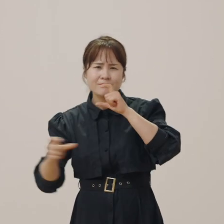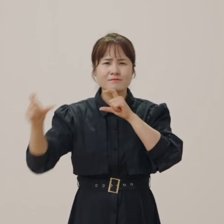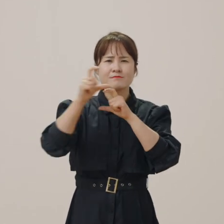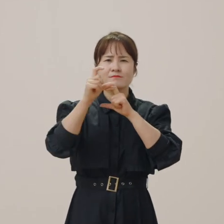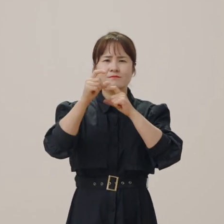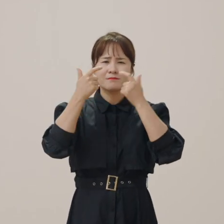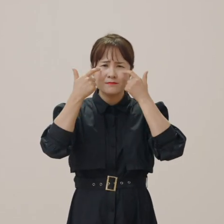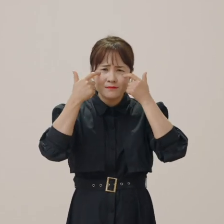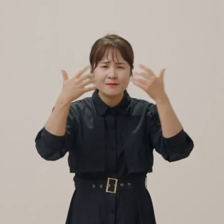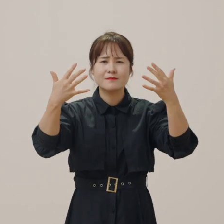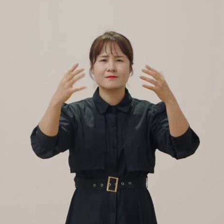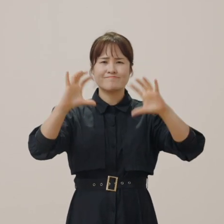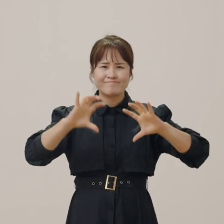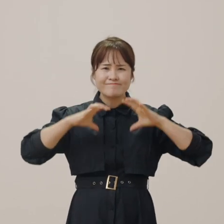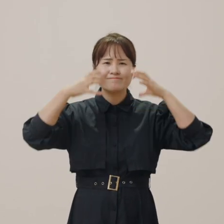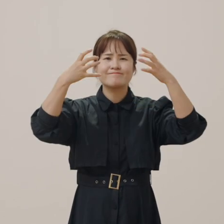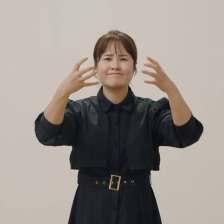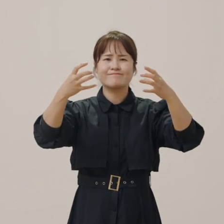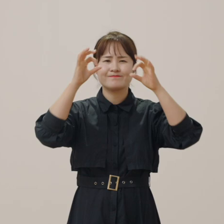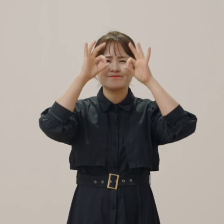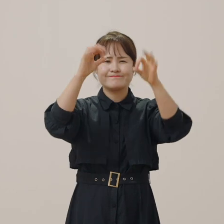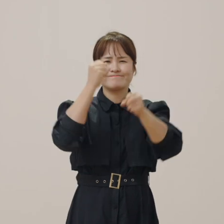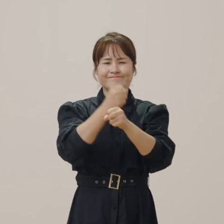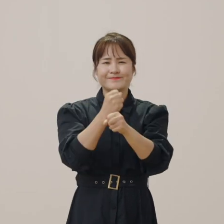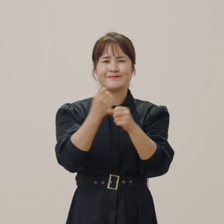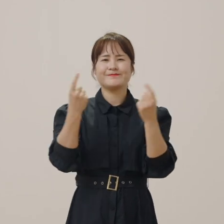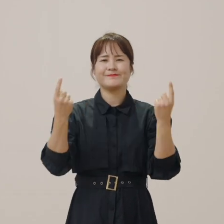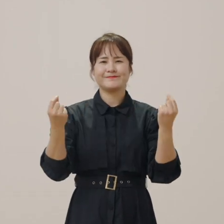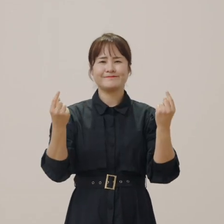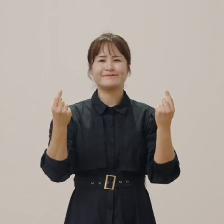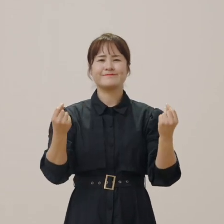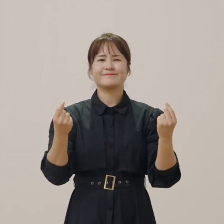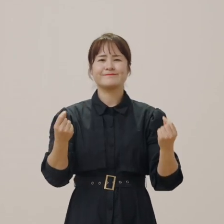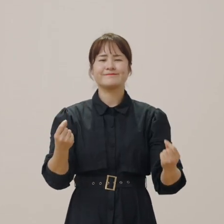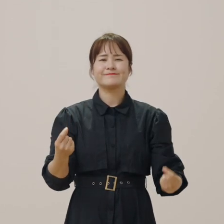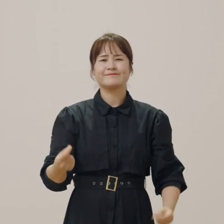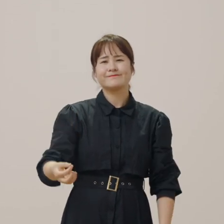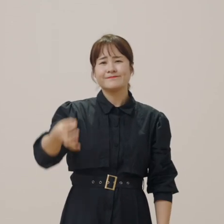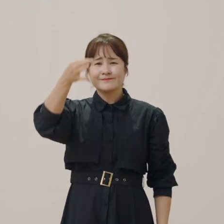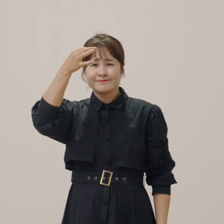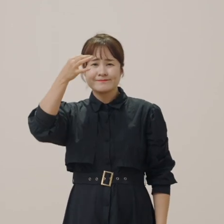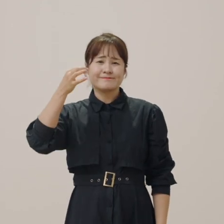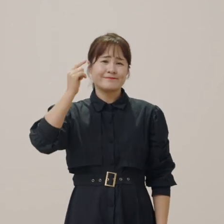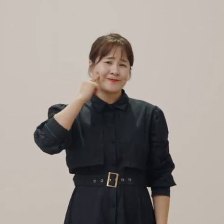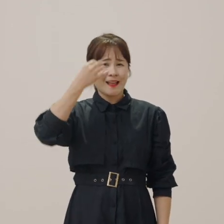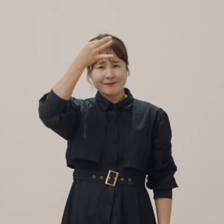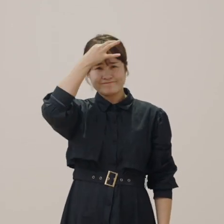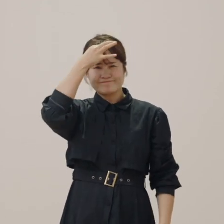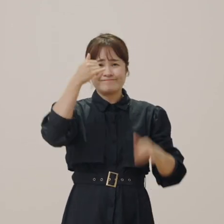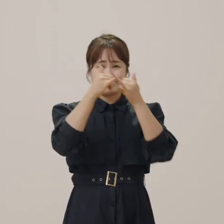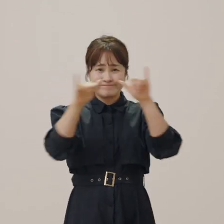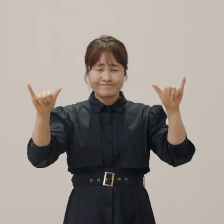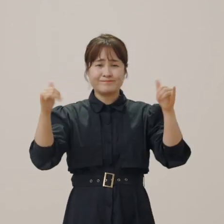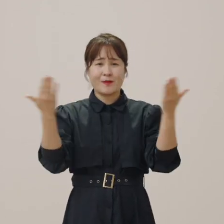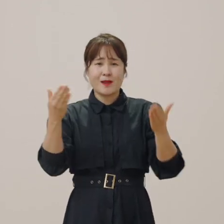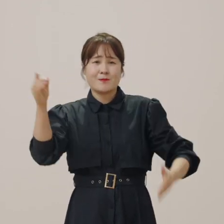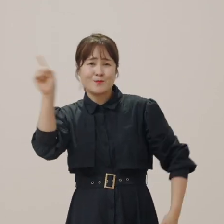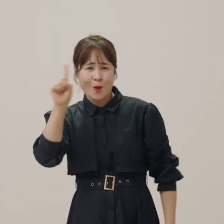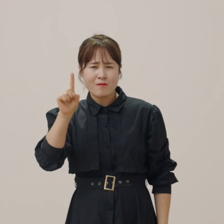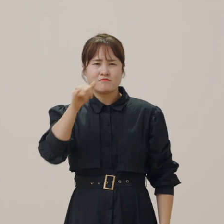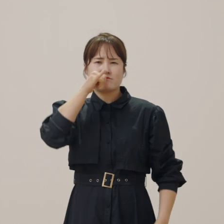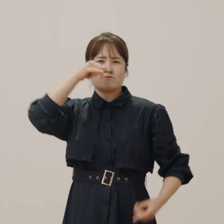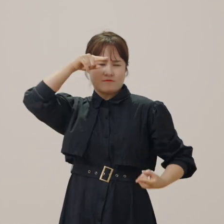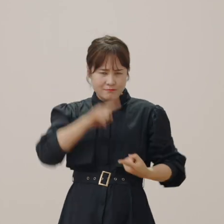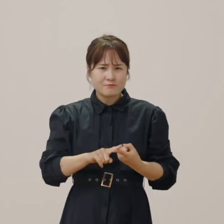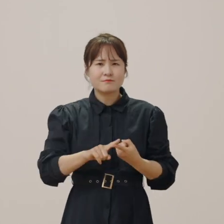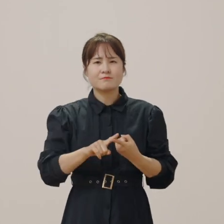비껴 놓음으로써 한층 더 선명한 세계를 보이게 만드는 일인 것 같다. 예술가의 일이란